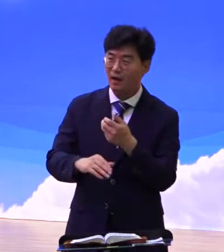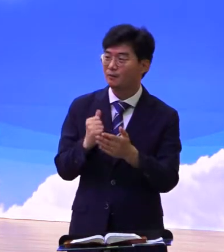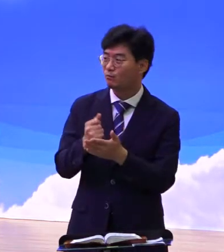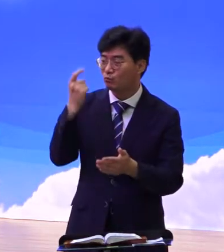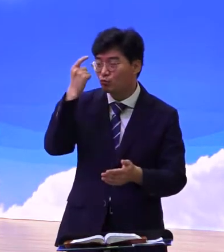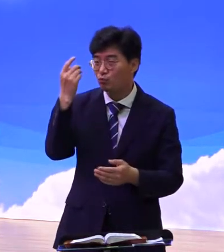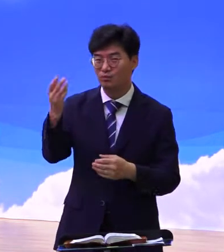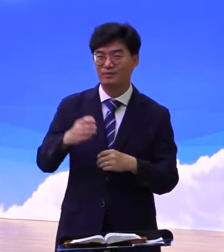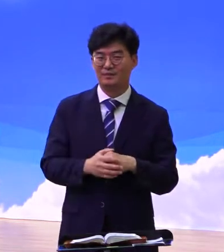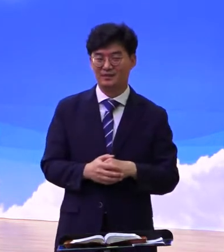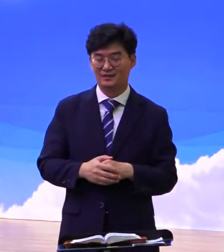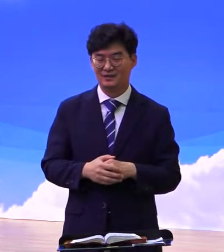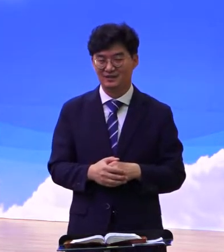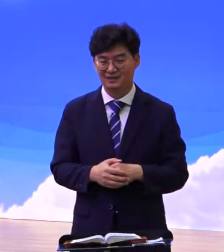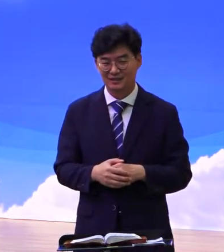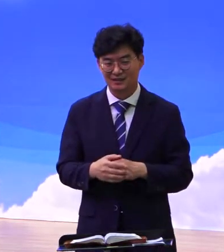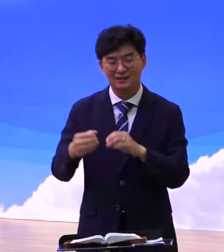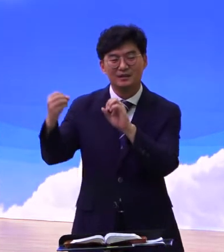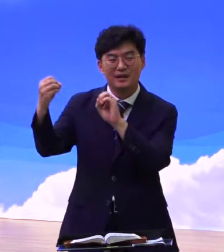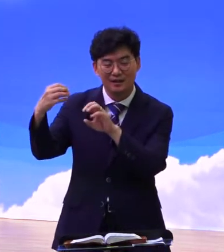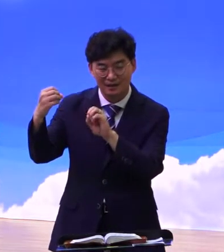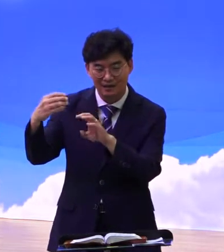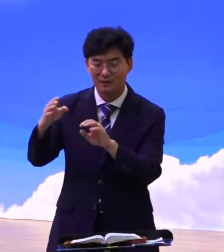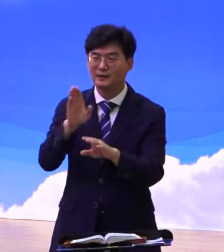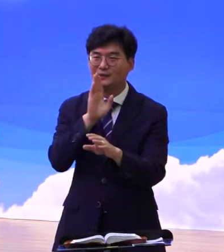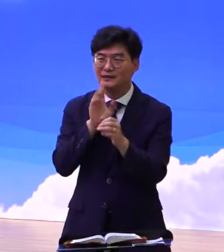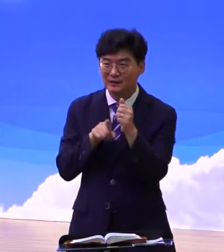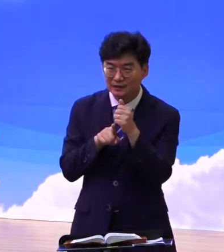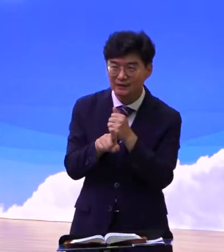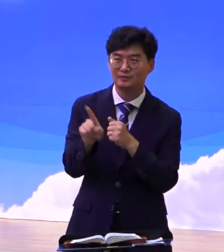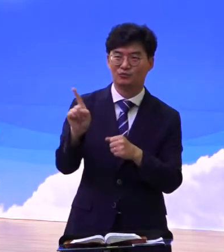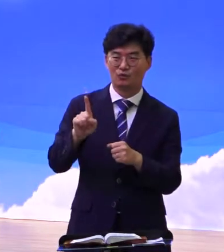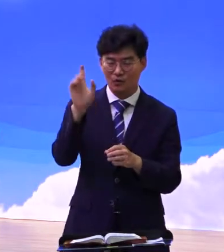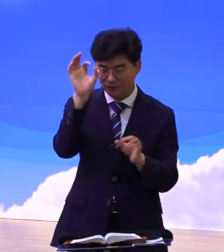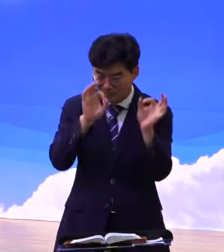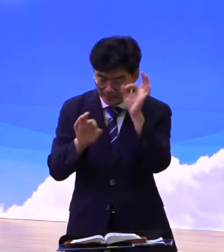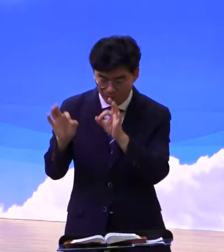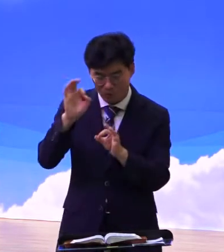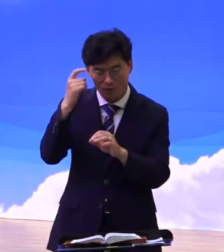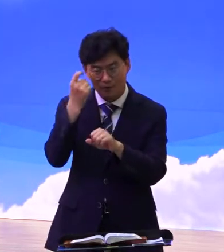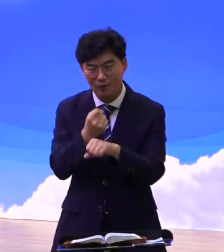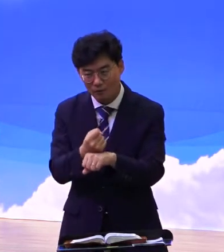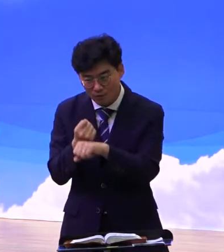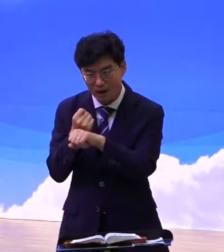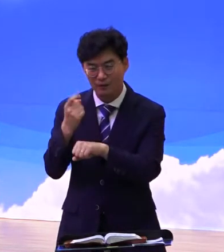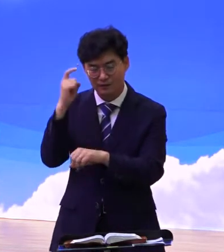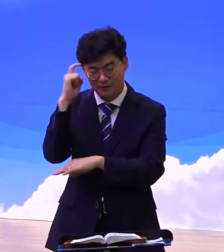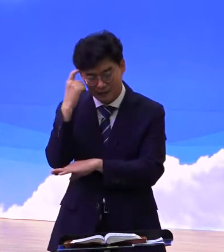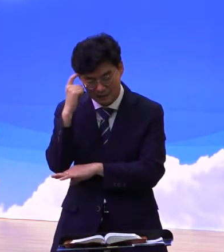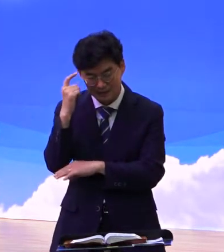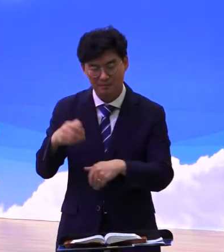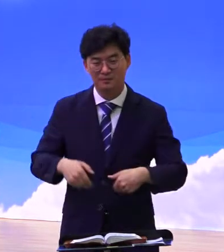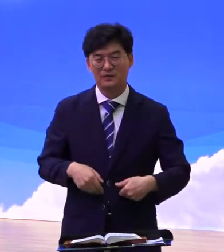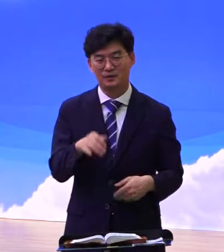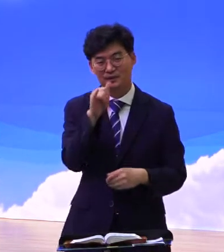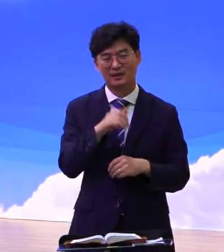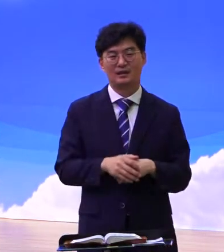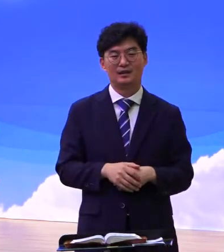위해서 애쓰고 진리를 생각하고 질문하고 찾고 살피고 묵상하며